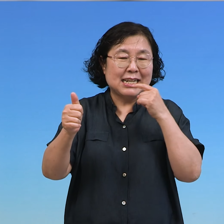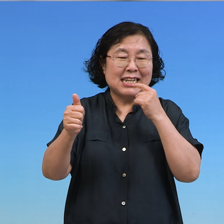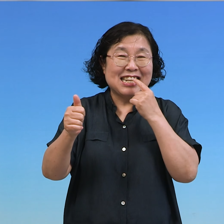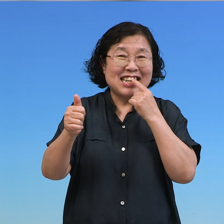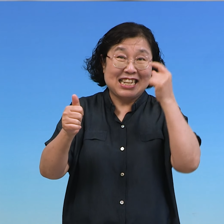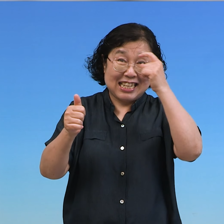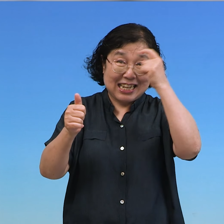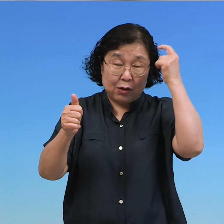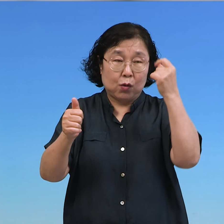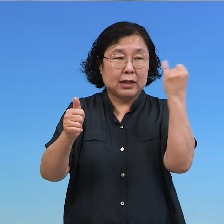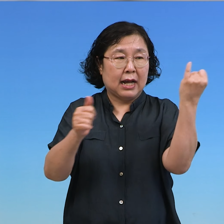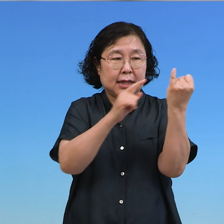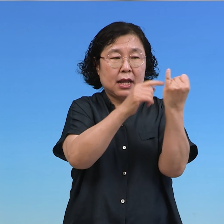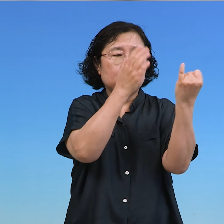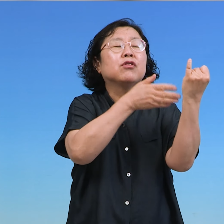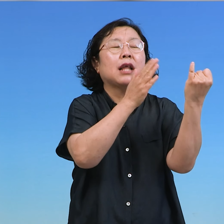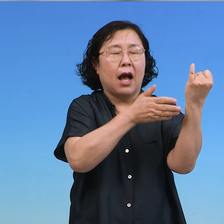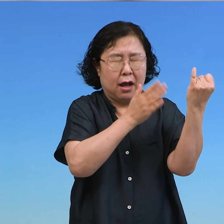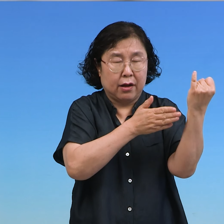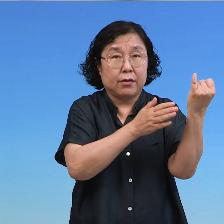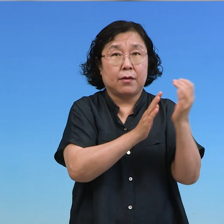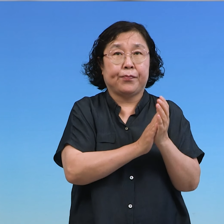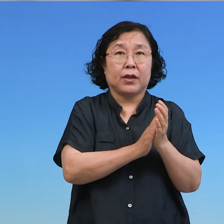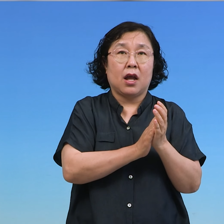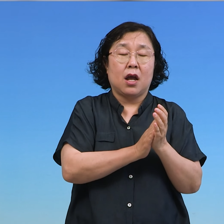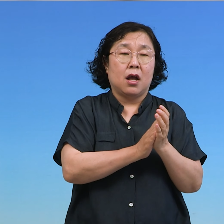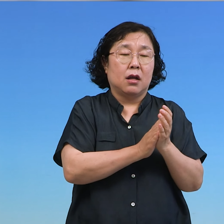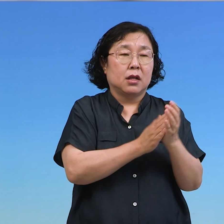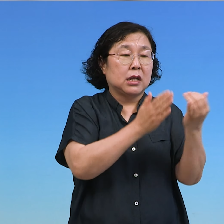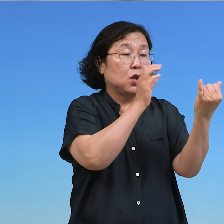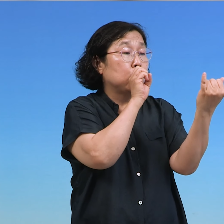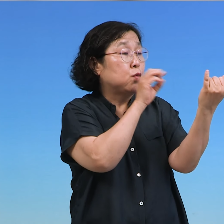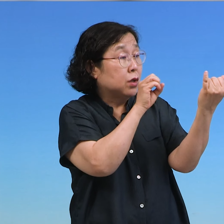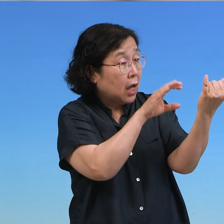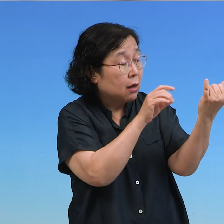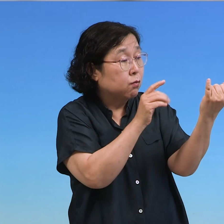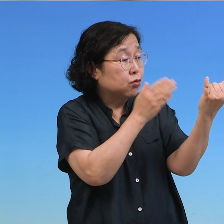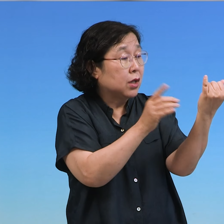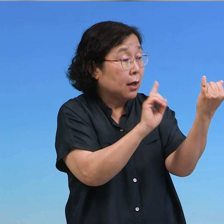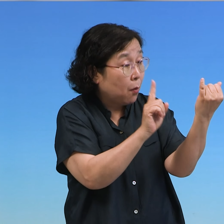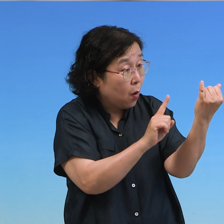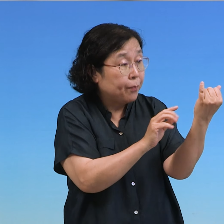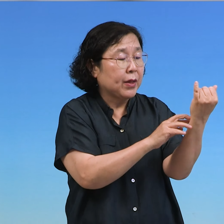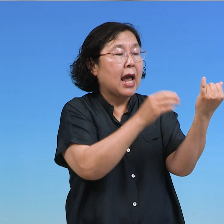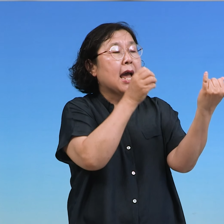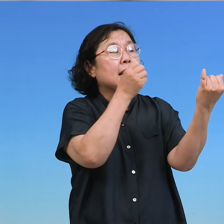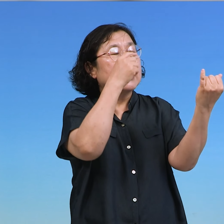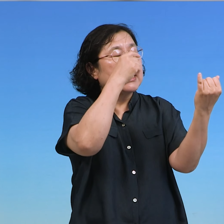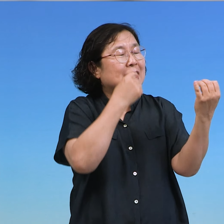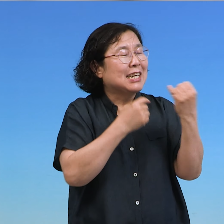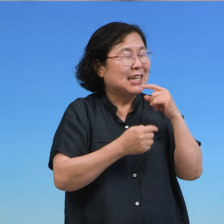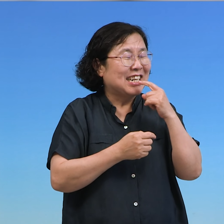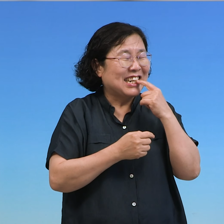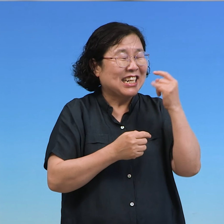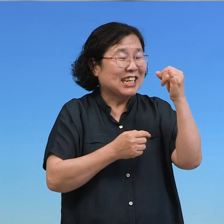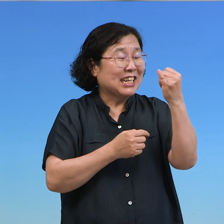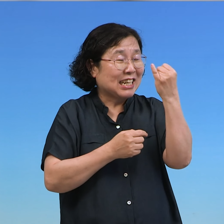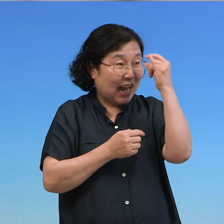굉장히 독특한 부탁을 하는 겁니다 그 간호사에게 어떤 부탁을 하는가 보니까요 간호사님